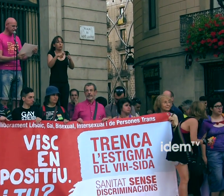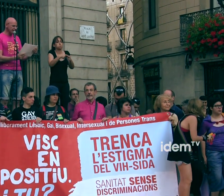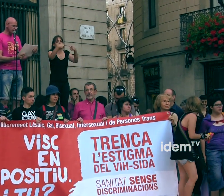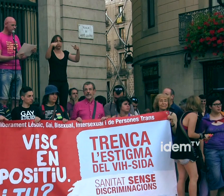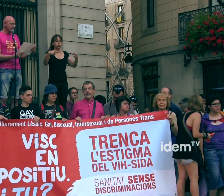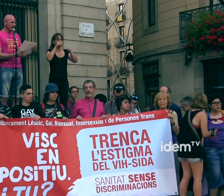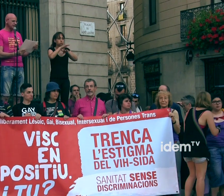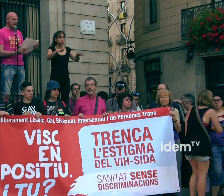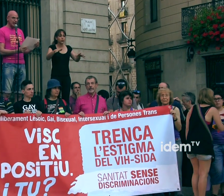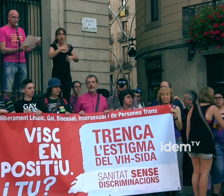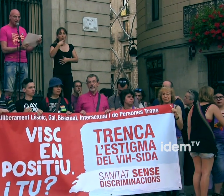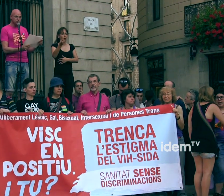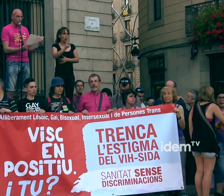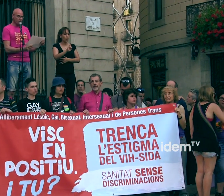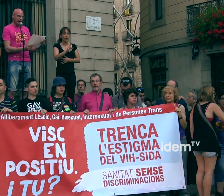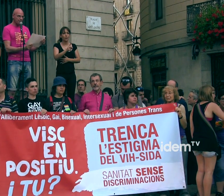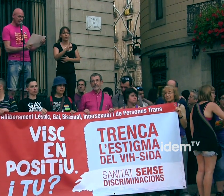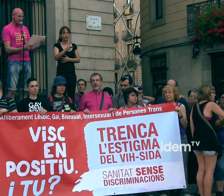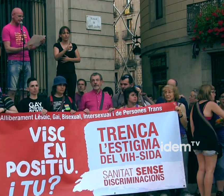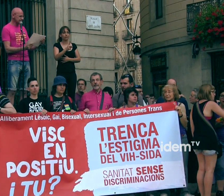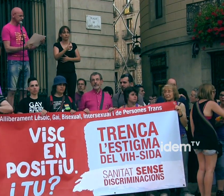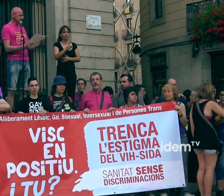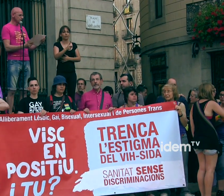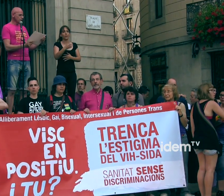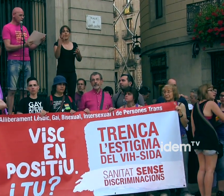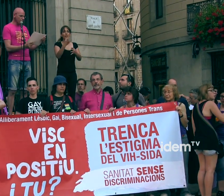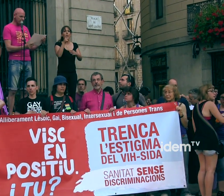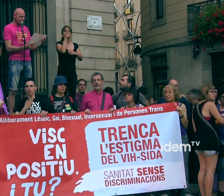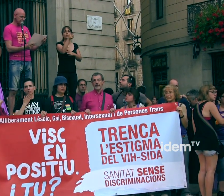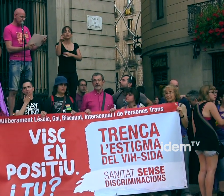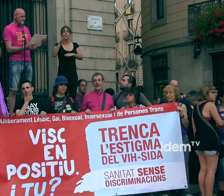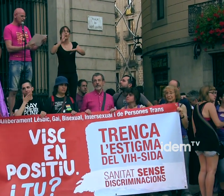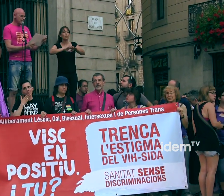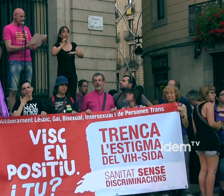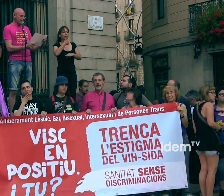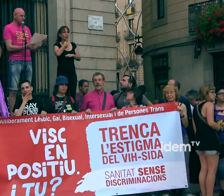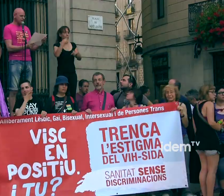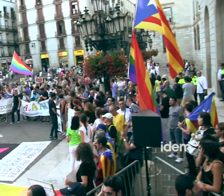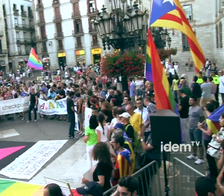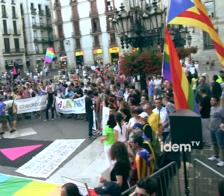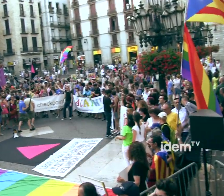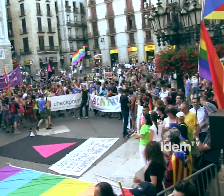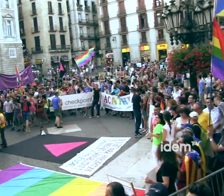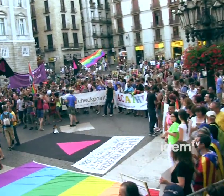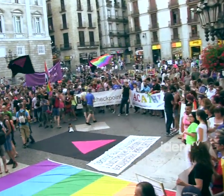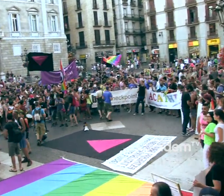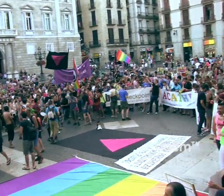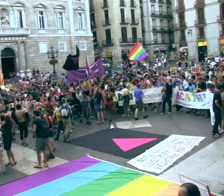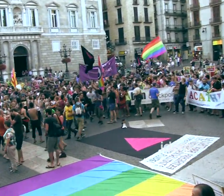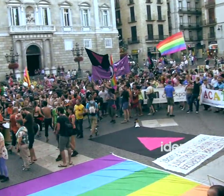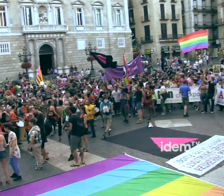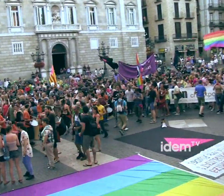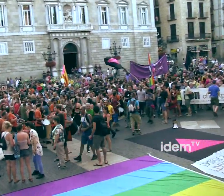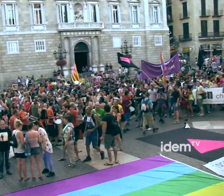No consentirem. Assenyalem els culpables. No permetrem que cap persona seropositiva